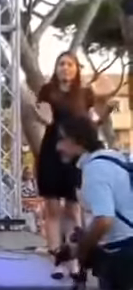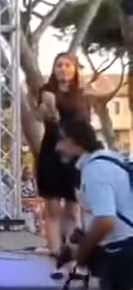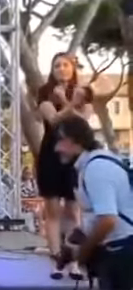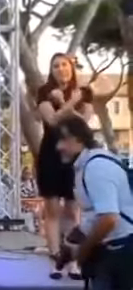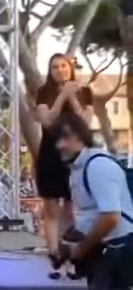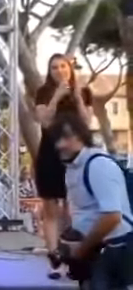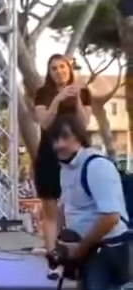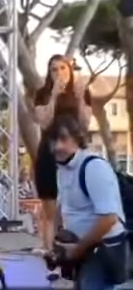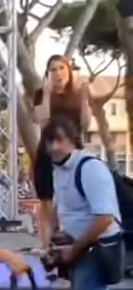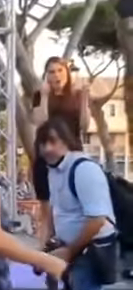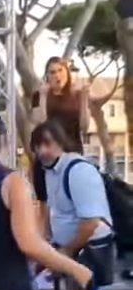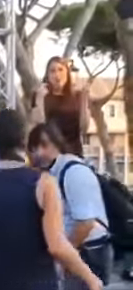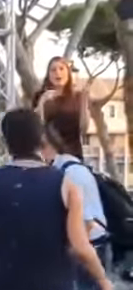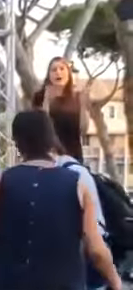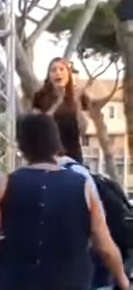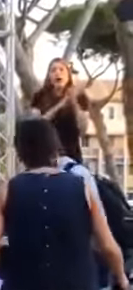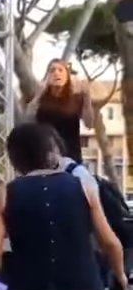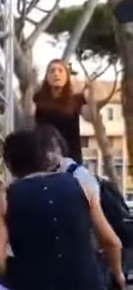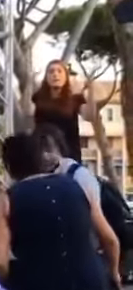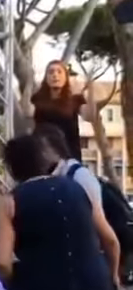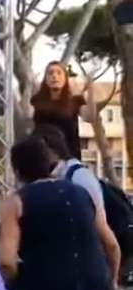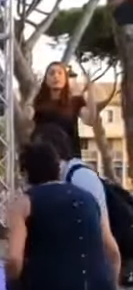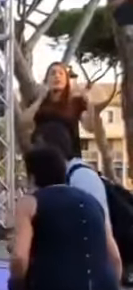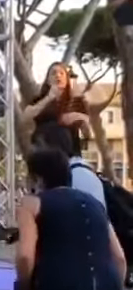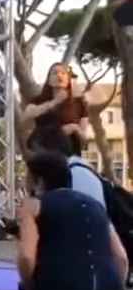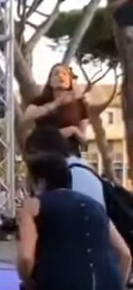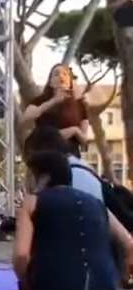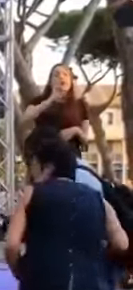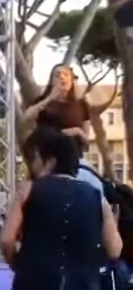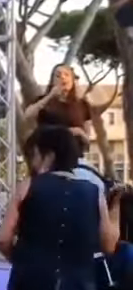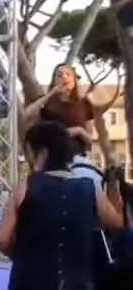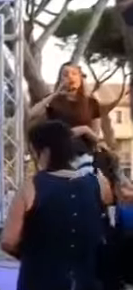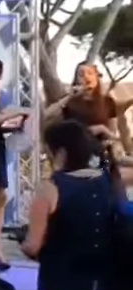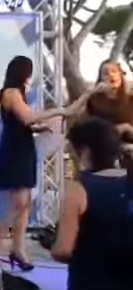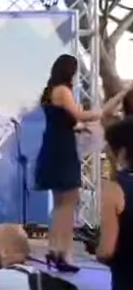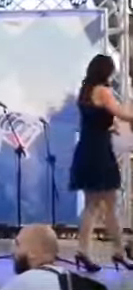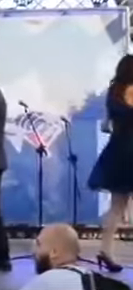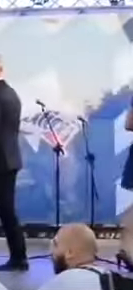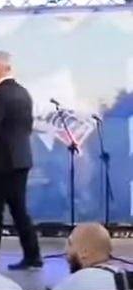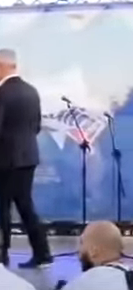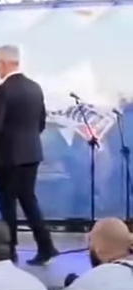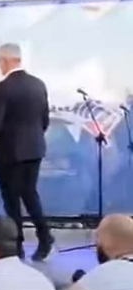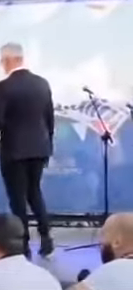abbraccio simbolico, un grandissimo applauso, Giorgia Meloni.